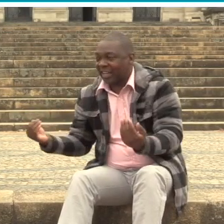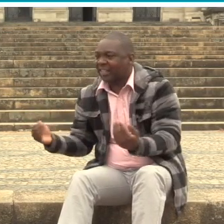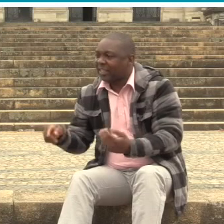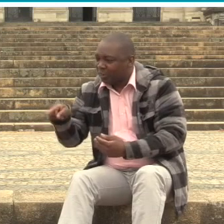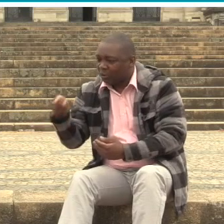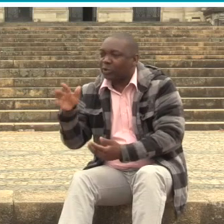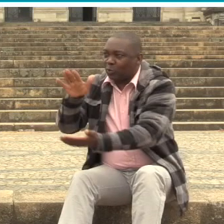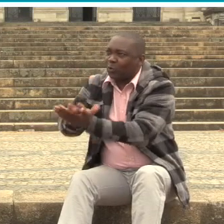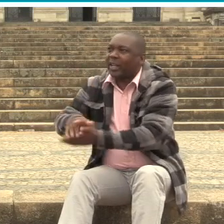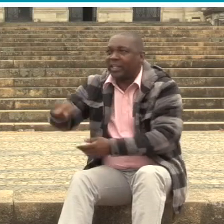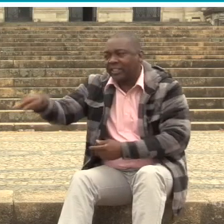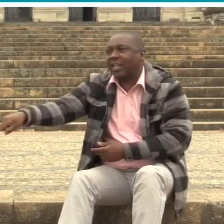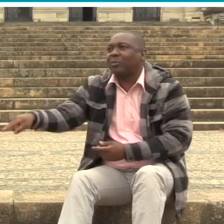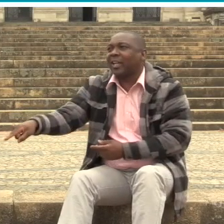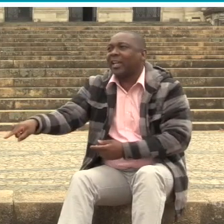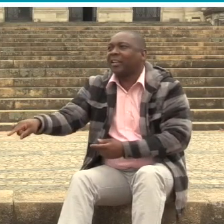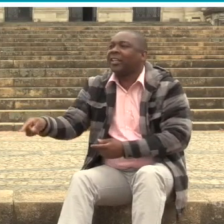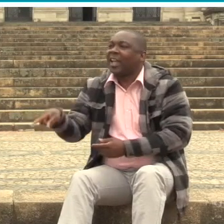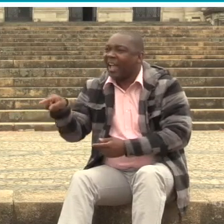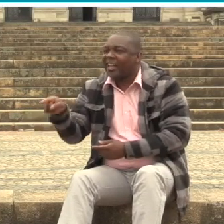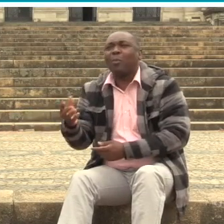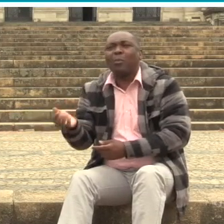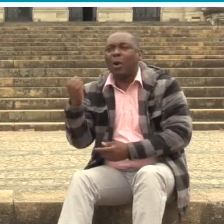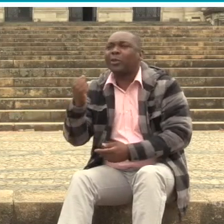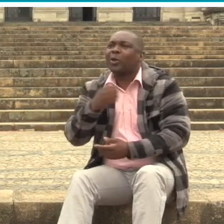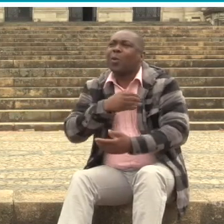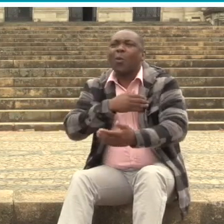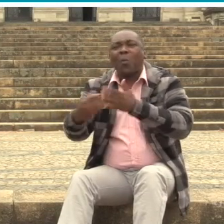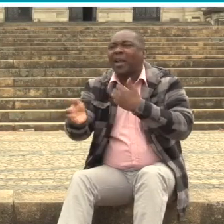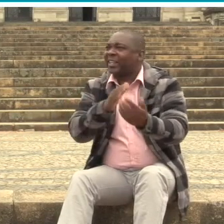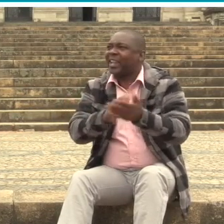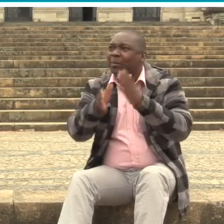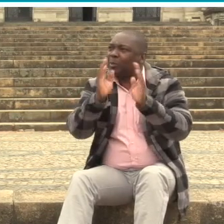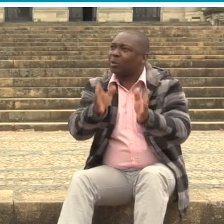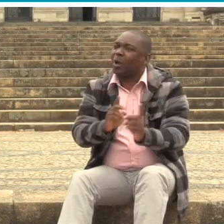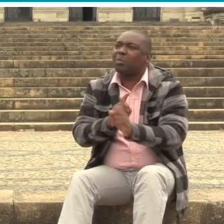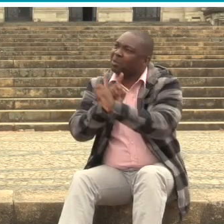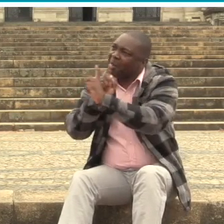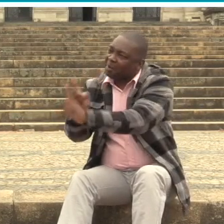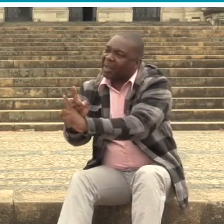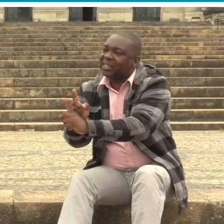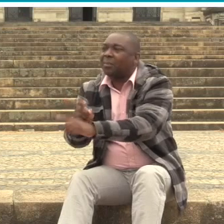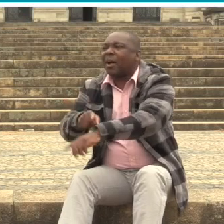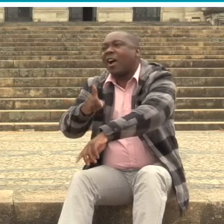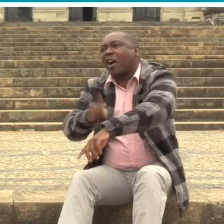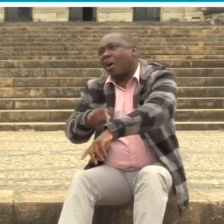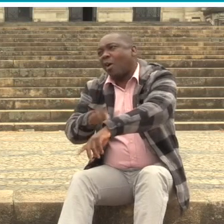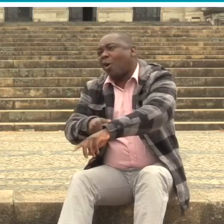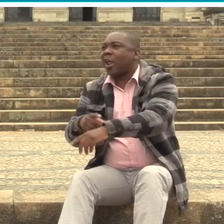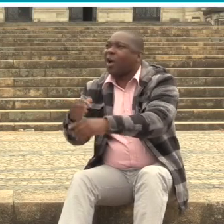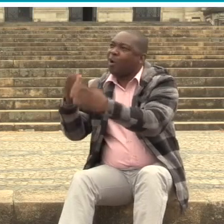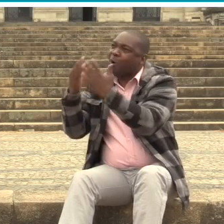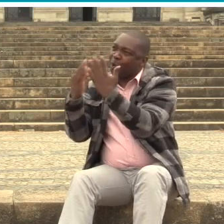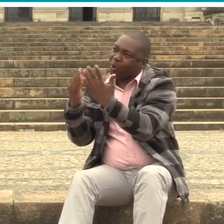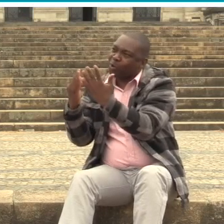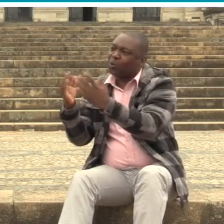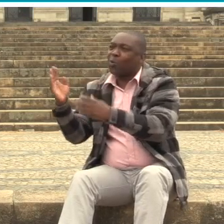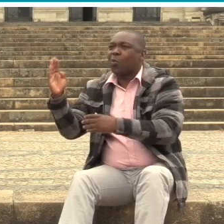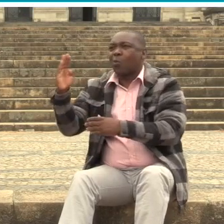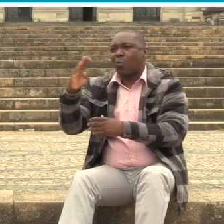a Escola Comunitária da DEMO. É lá onde nós estamos. Qualquer pessoa que esteja interessada pode participar